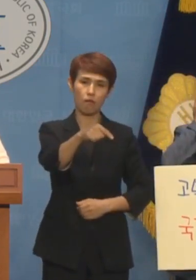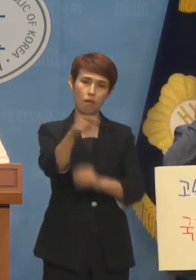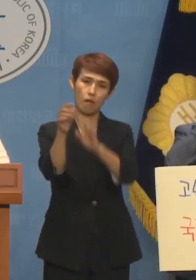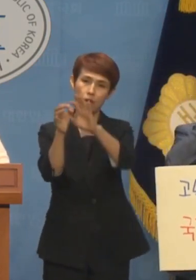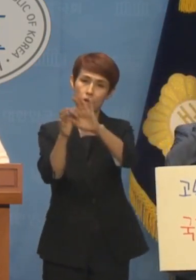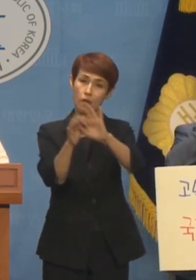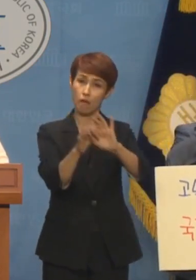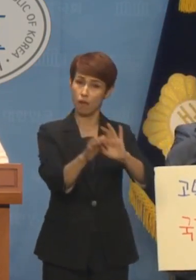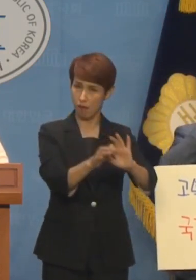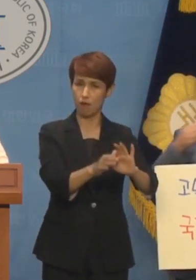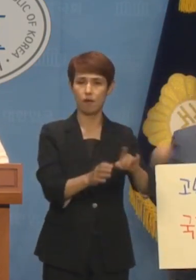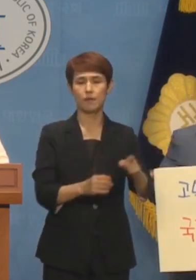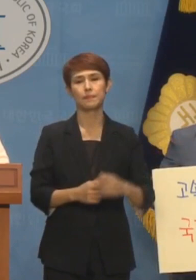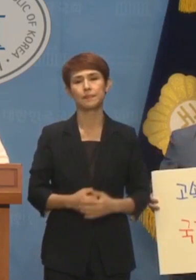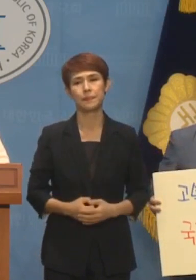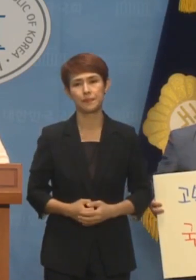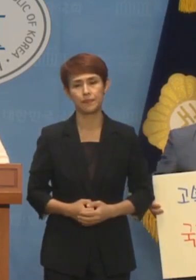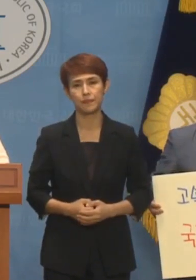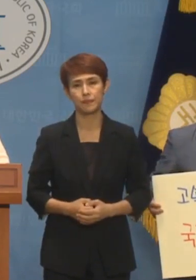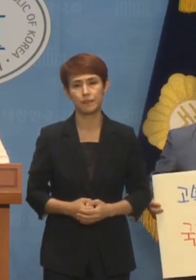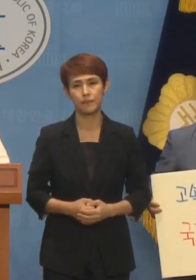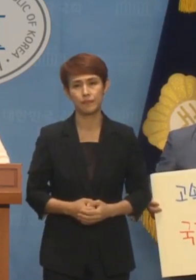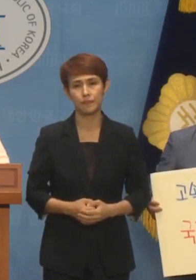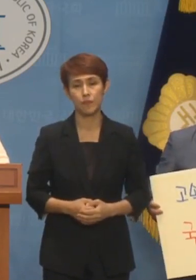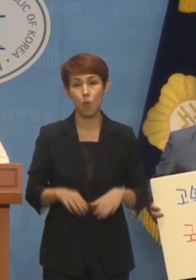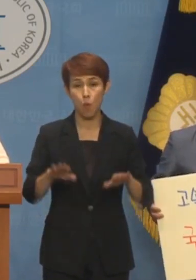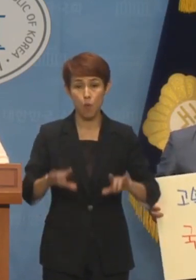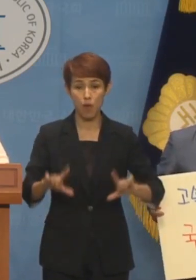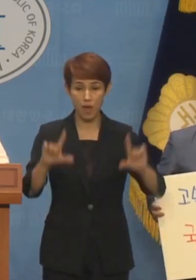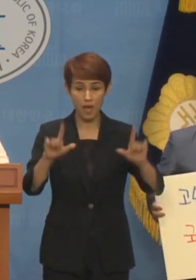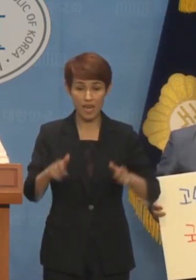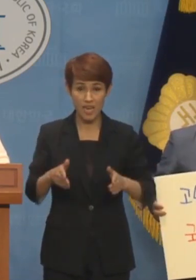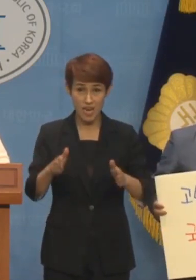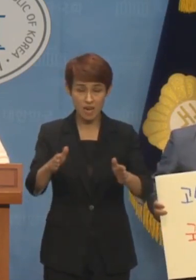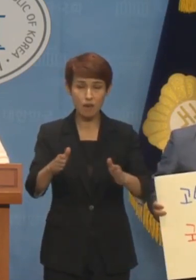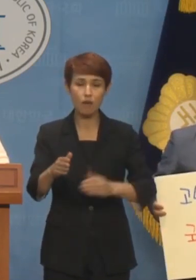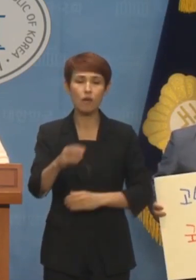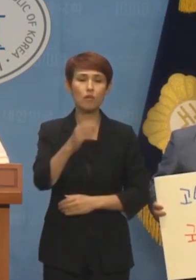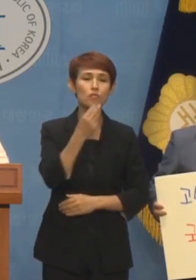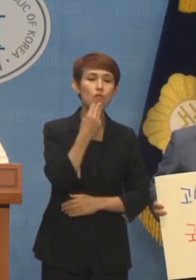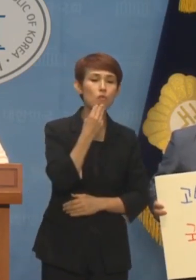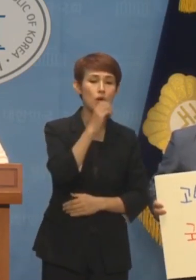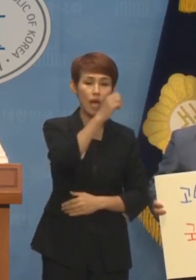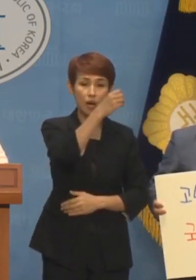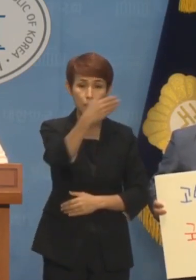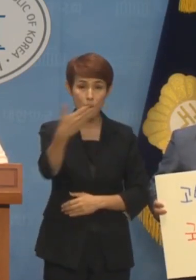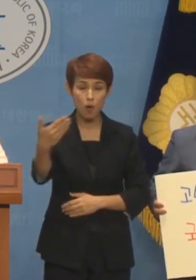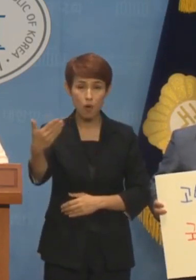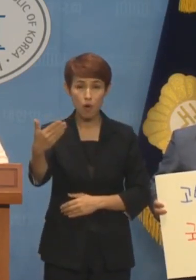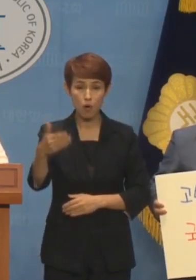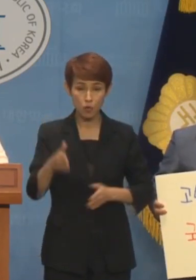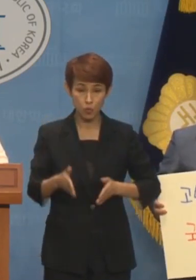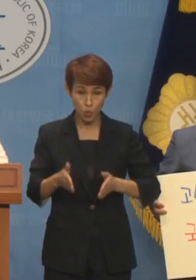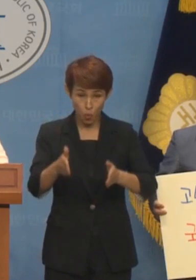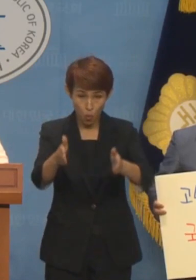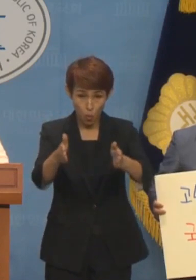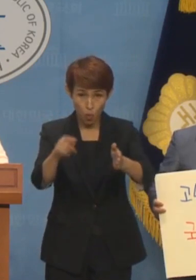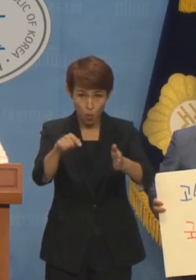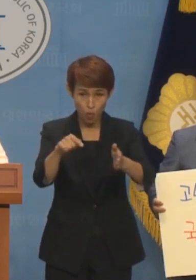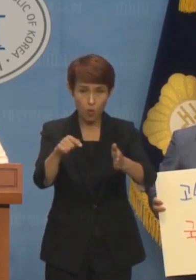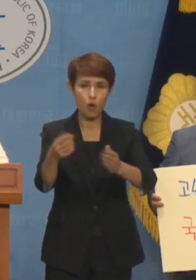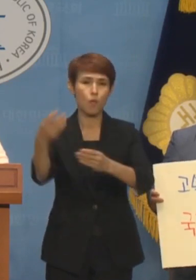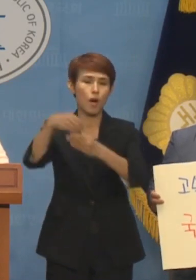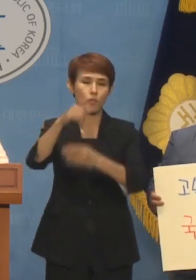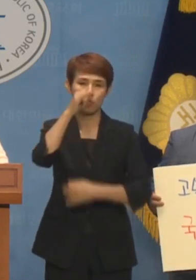진행 중입니다. 올해 발주되는 도로에 서울 양평 고속도로가 포함이 되어 있다고 합니다. 특히 정부가